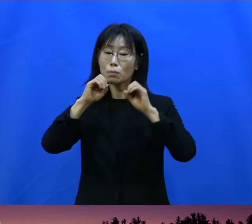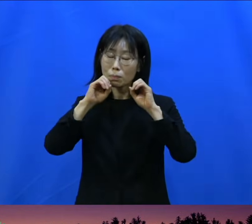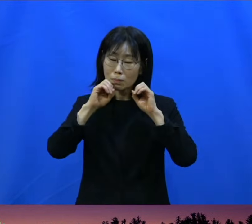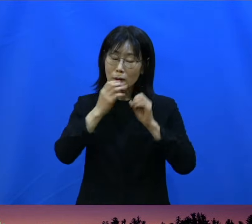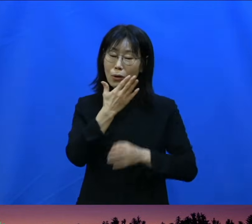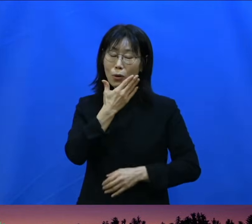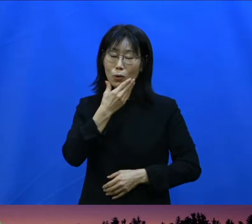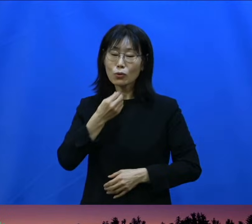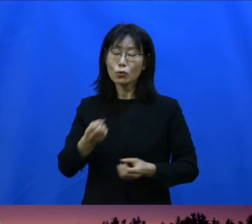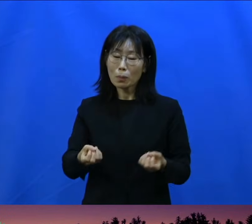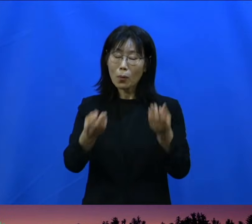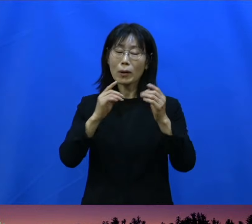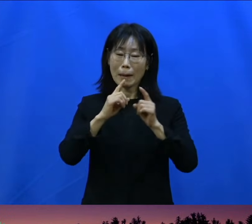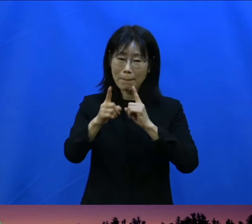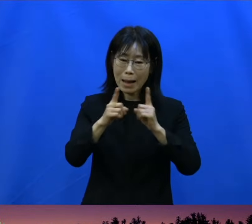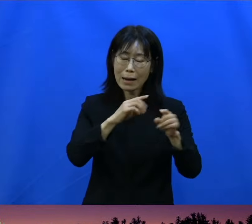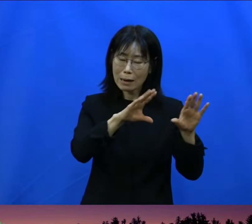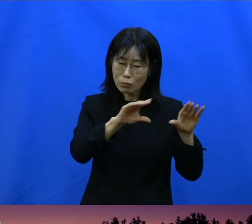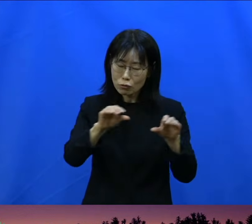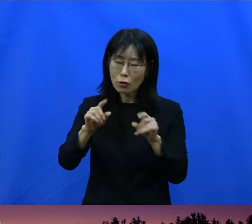칭찬이 안 돼.